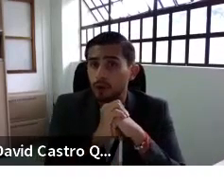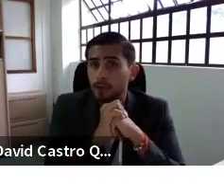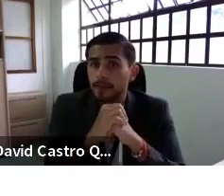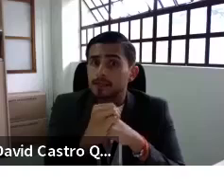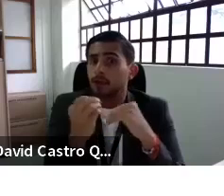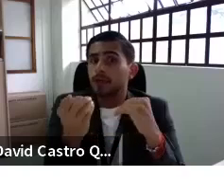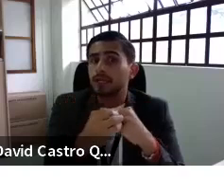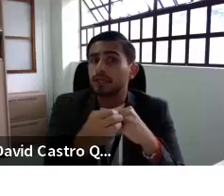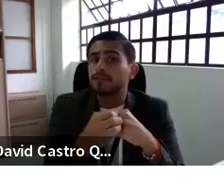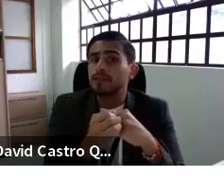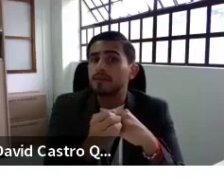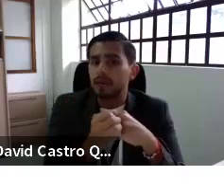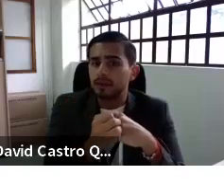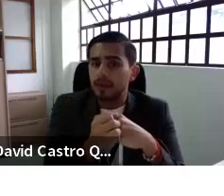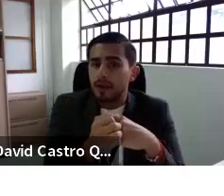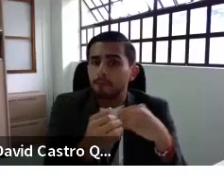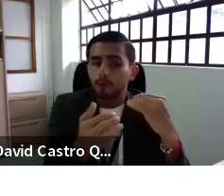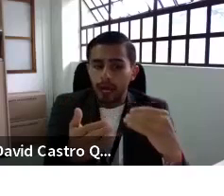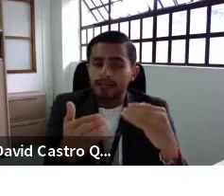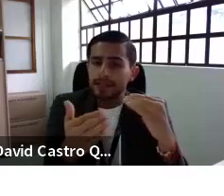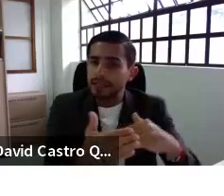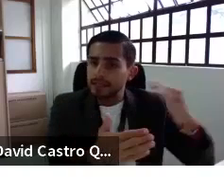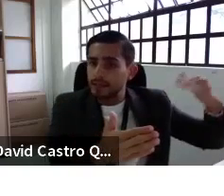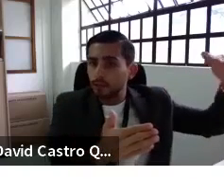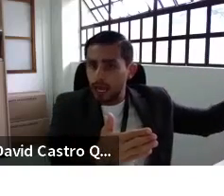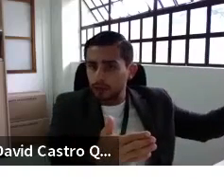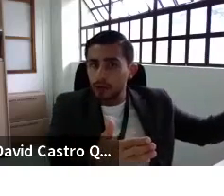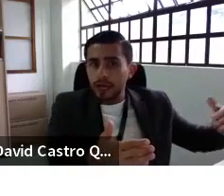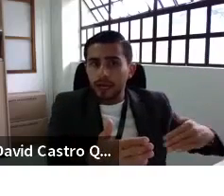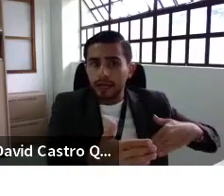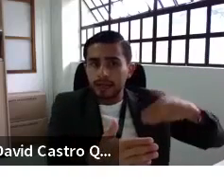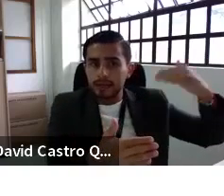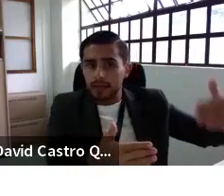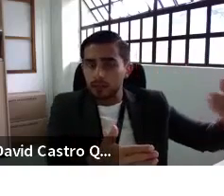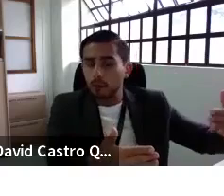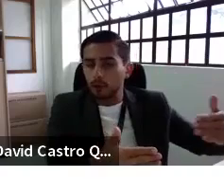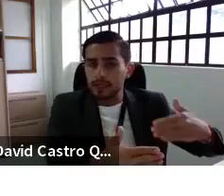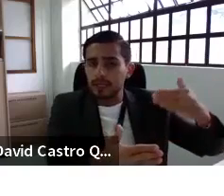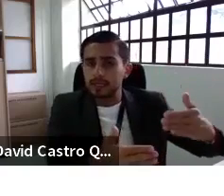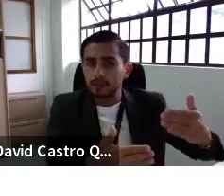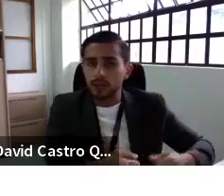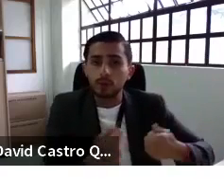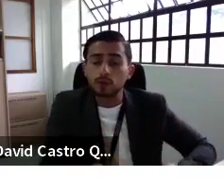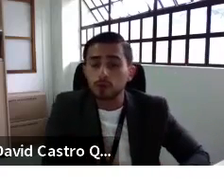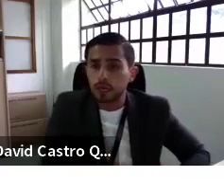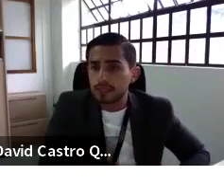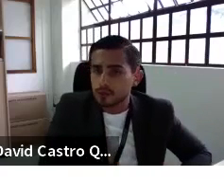rol si no lo entienden difícilmente podrán seguir estimulando el crecimiento o podrán seguir estimulando el uso de esas